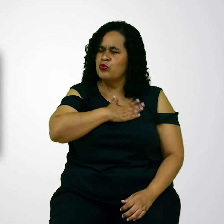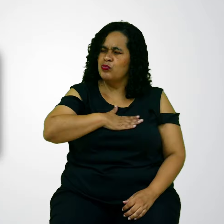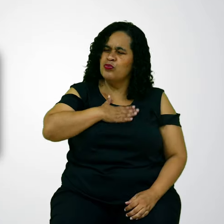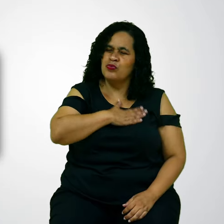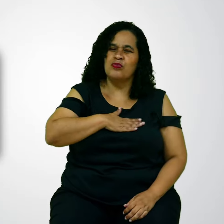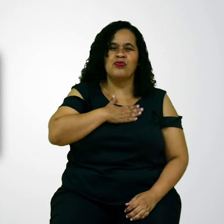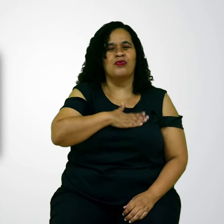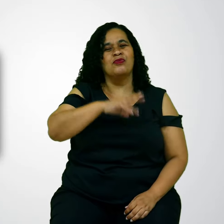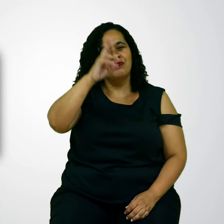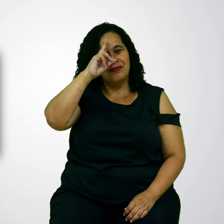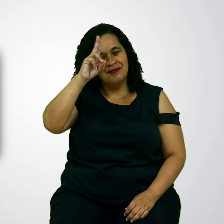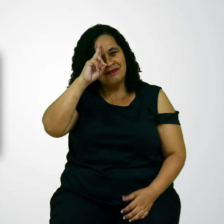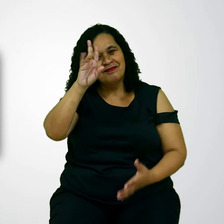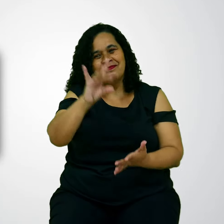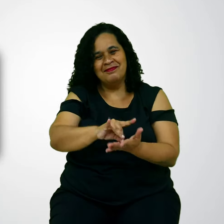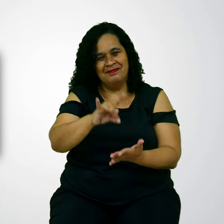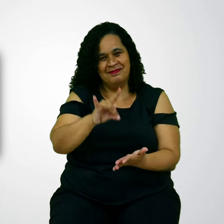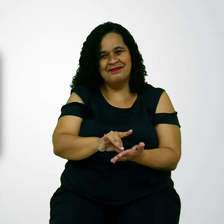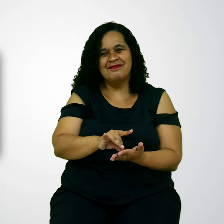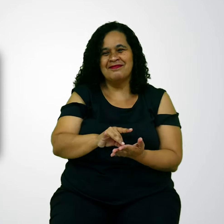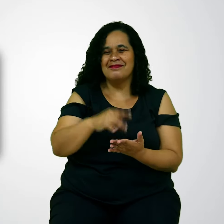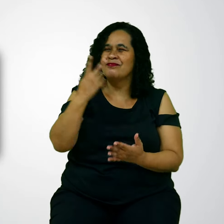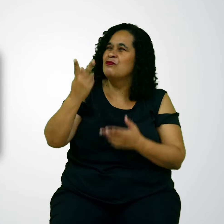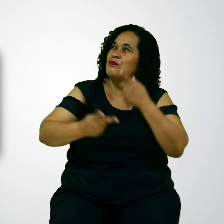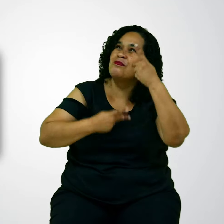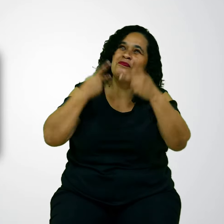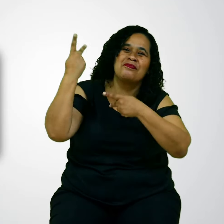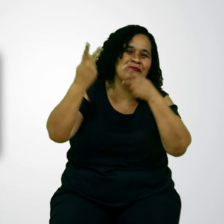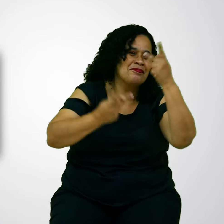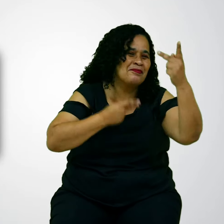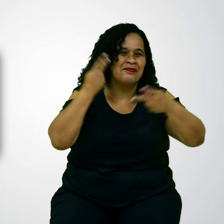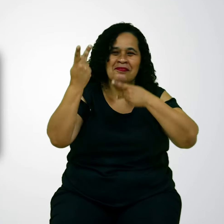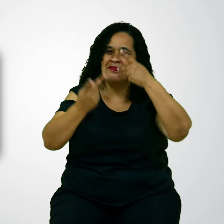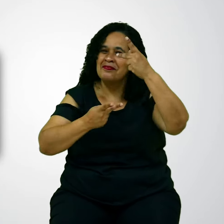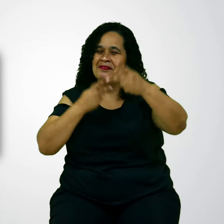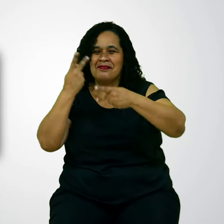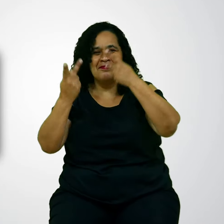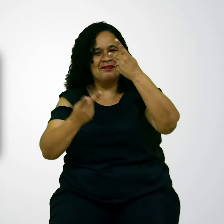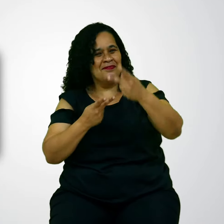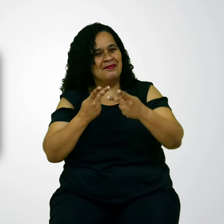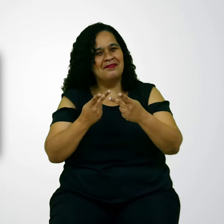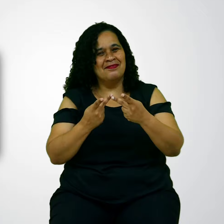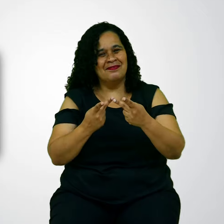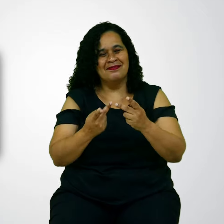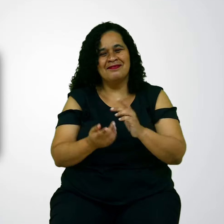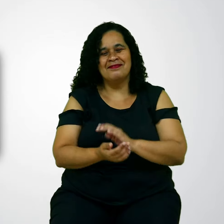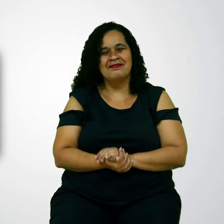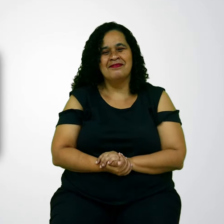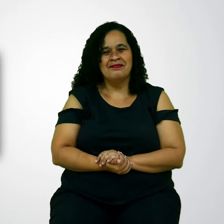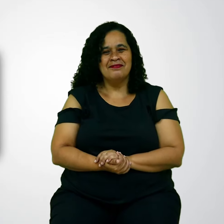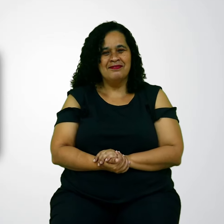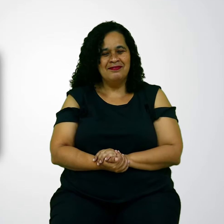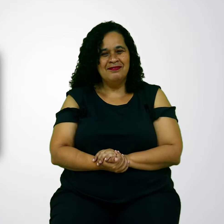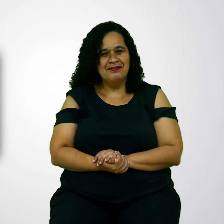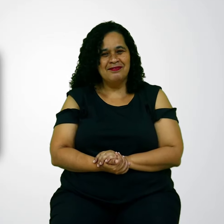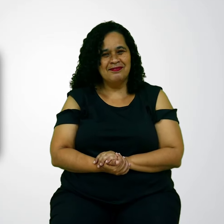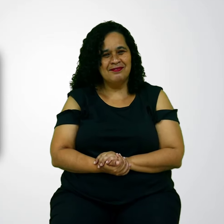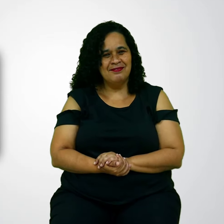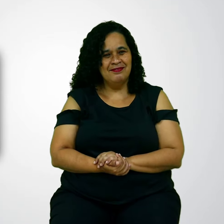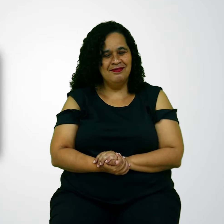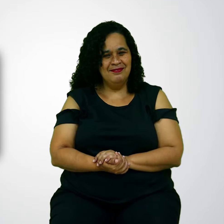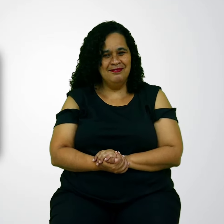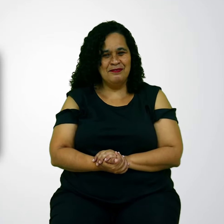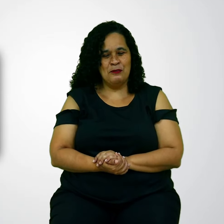menos... Fazer 2 horas de programa, fazer igual o pastor Eleilton, fazer logo dois ligados, né?